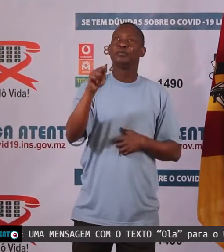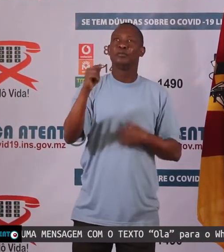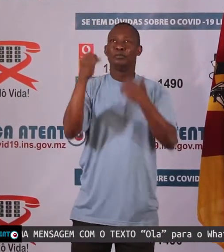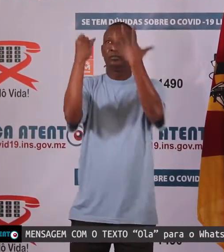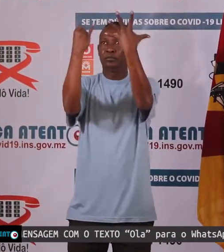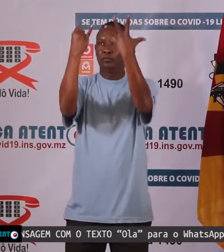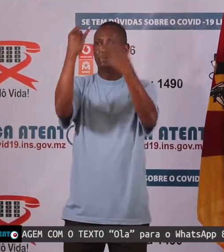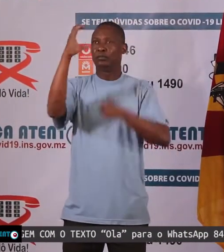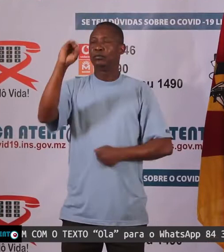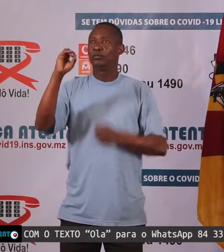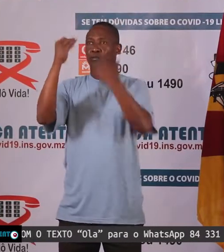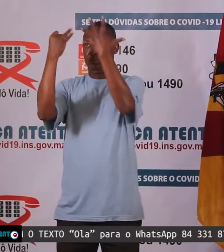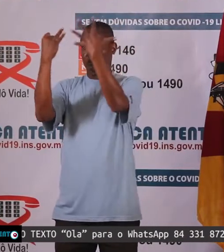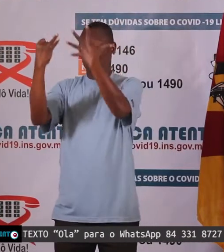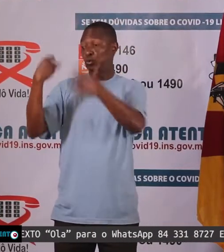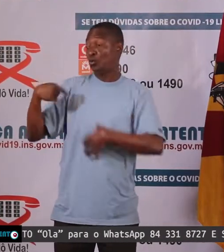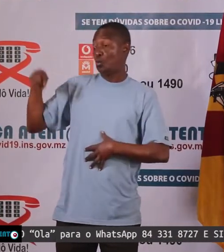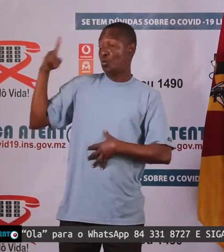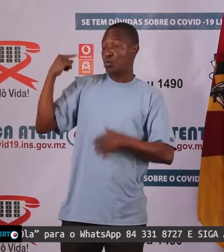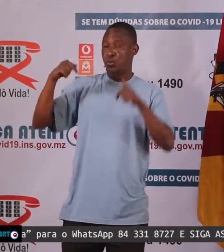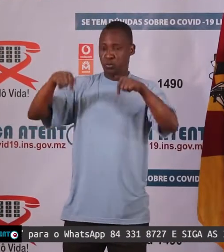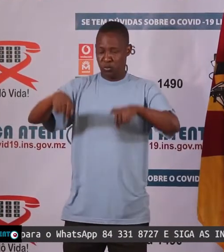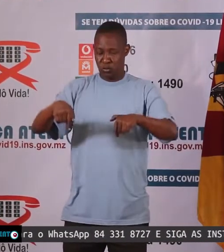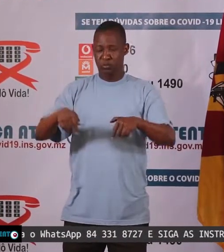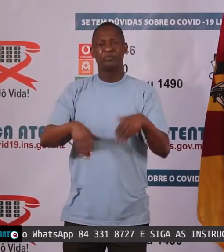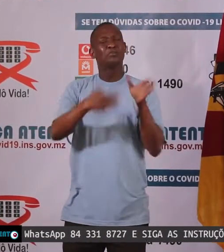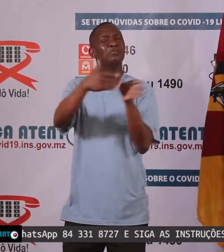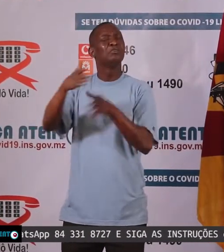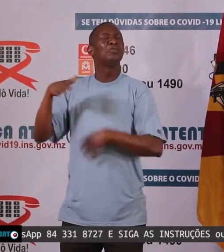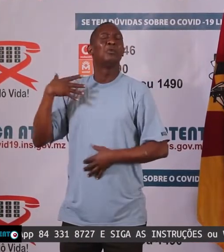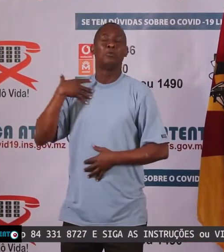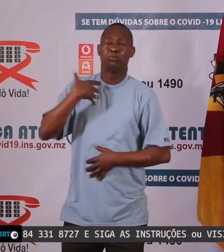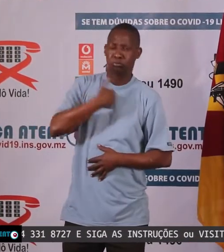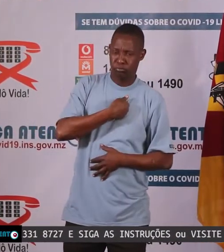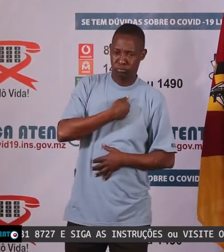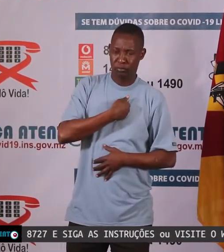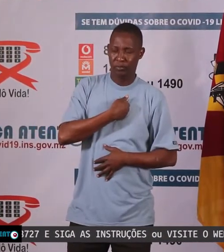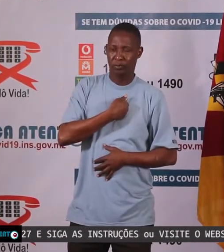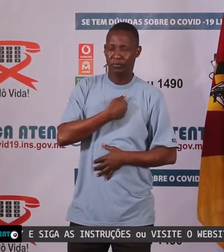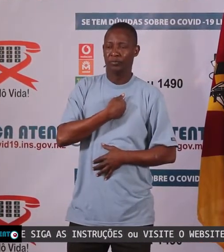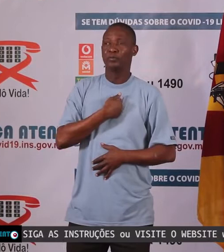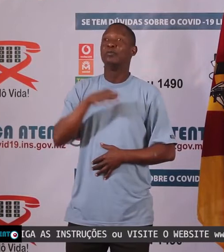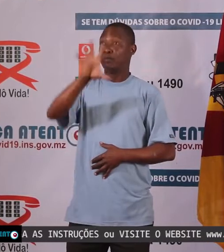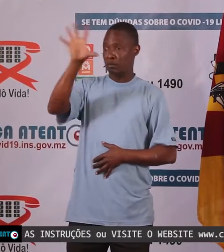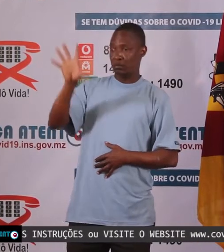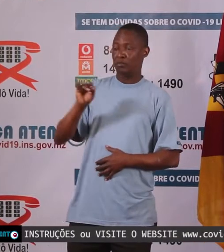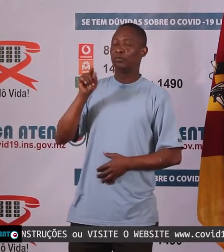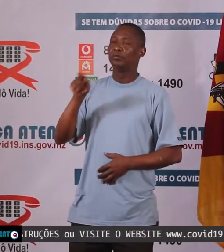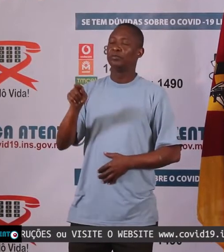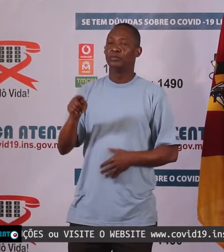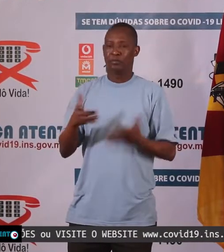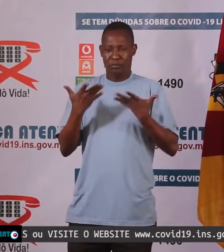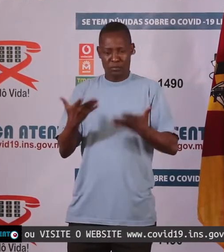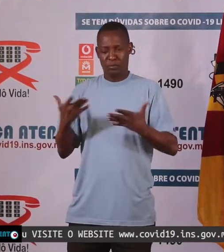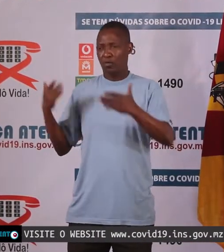últimas 24 horas. Em termos de óbitos, também no nosso continente, dizer que até este